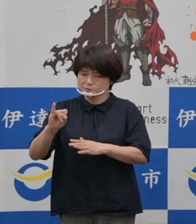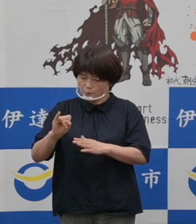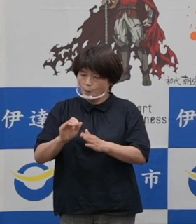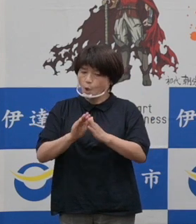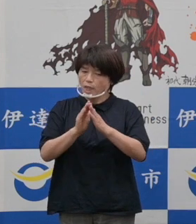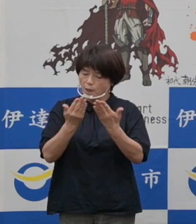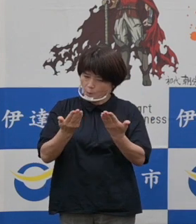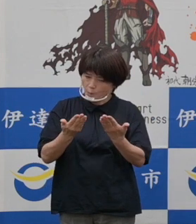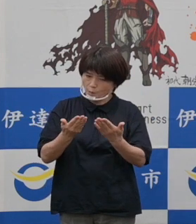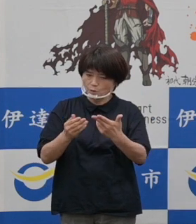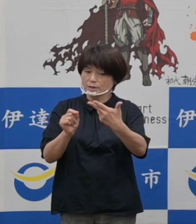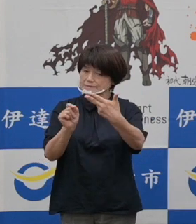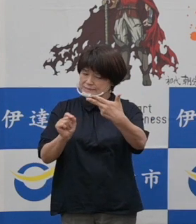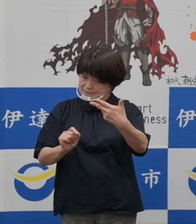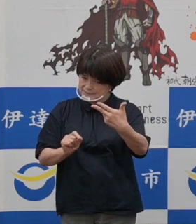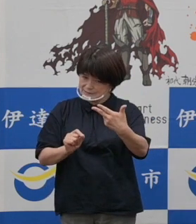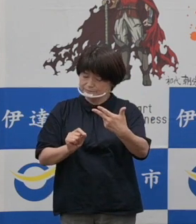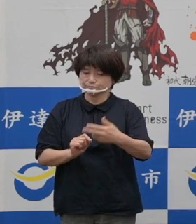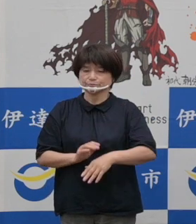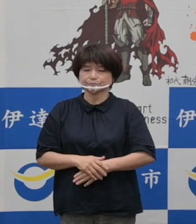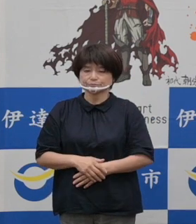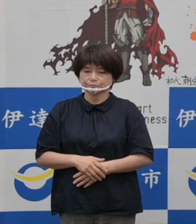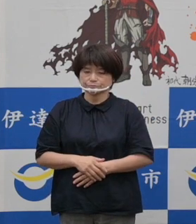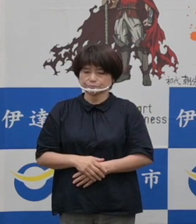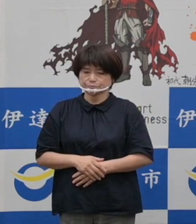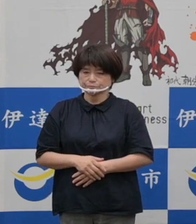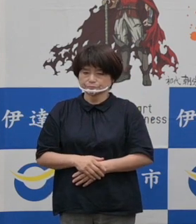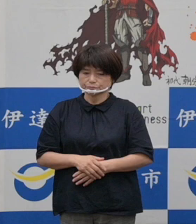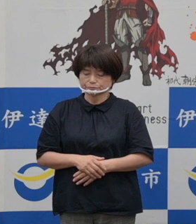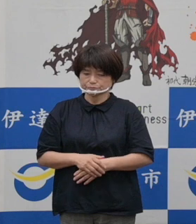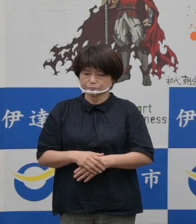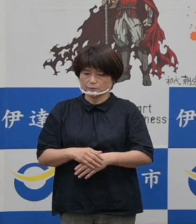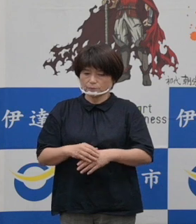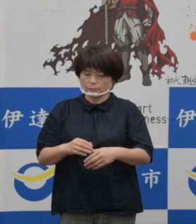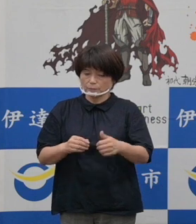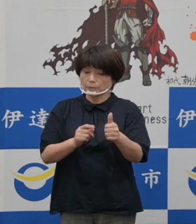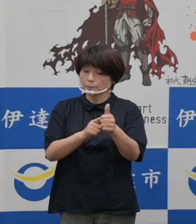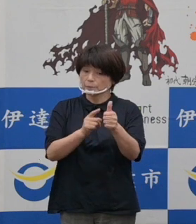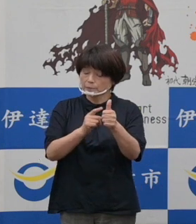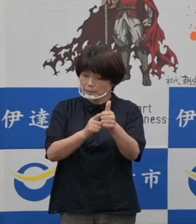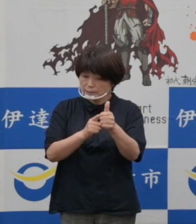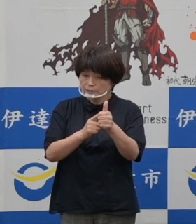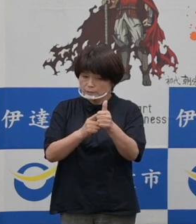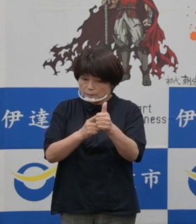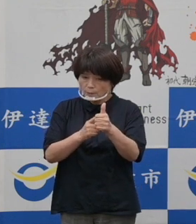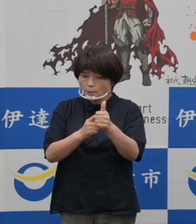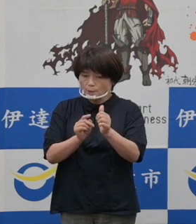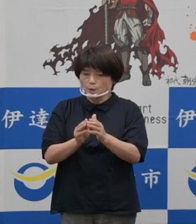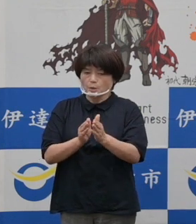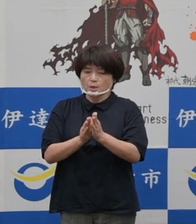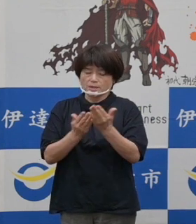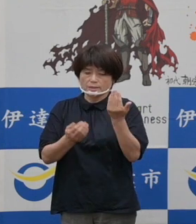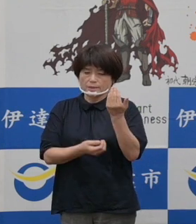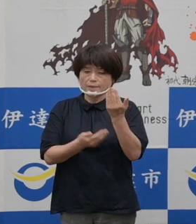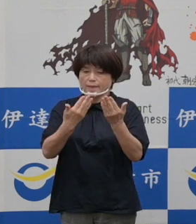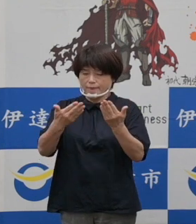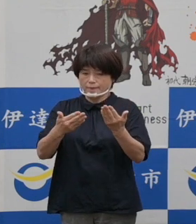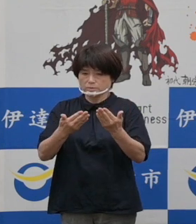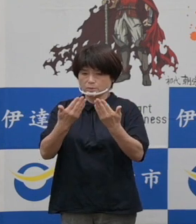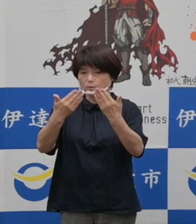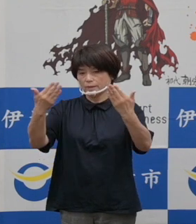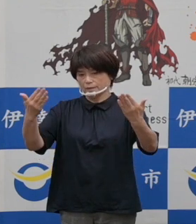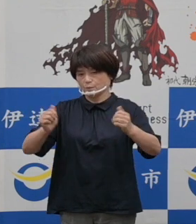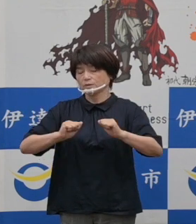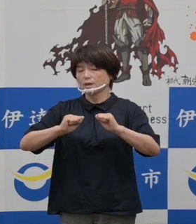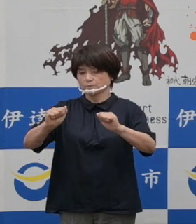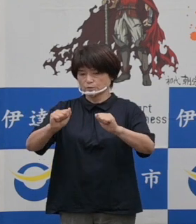本誌でございます。絵本作家の要証明誌の原画展を開催をします。初日